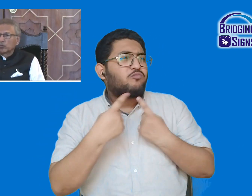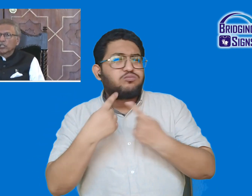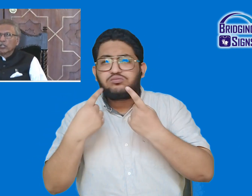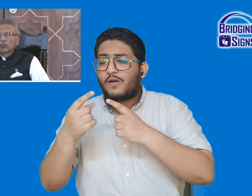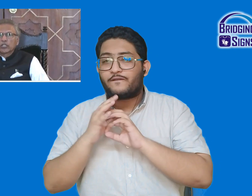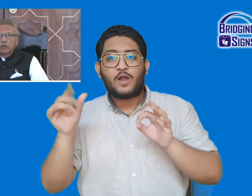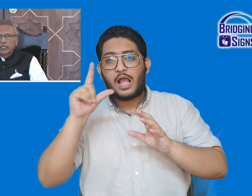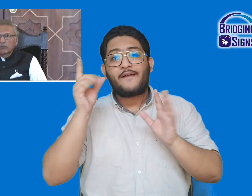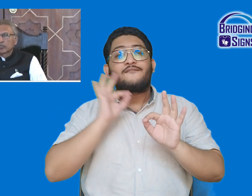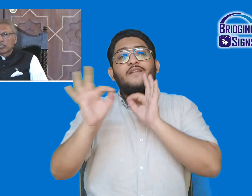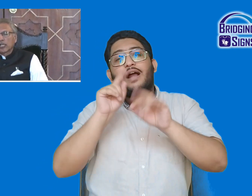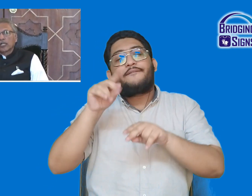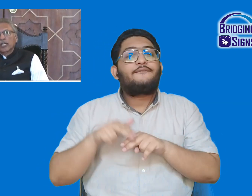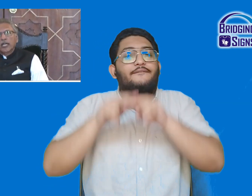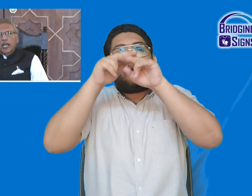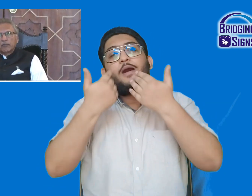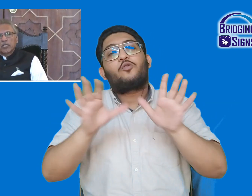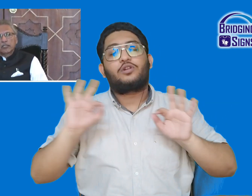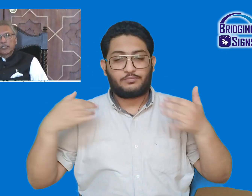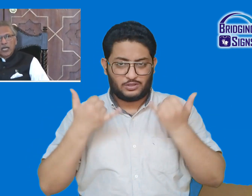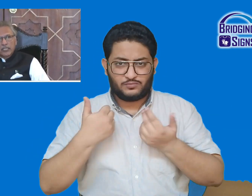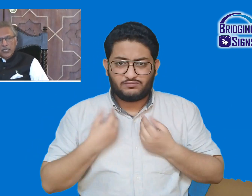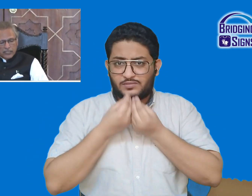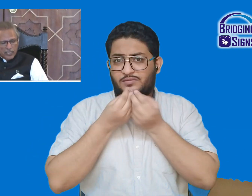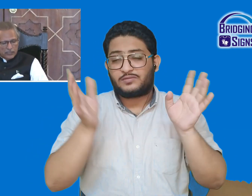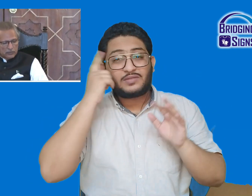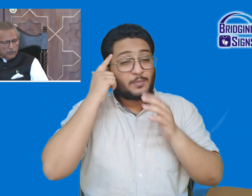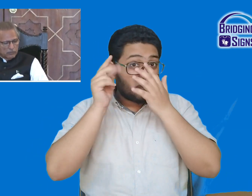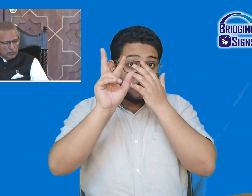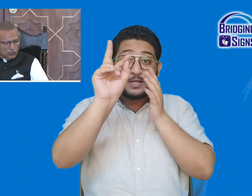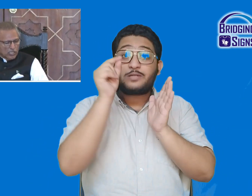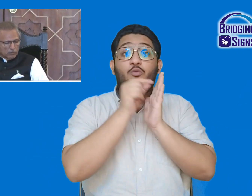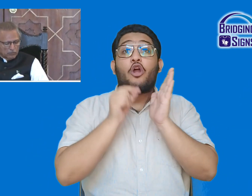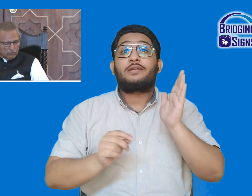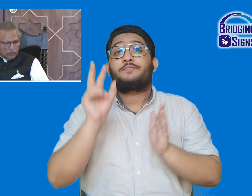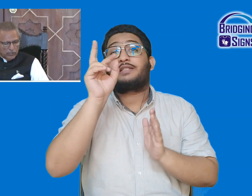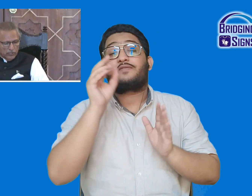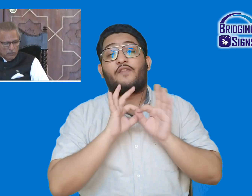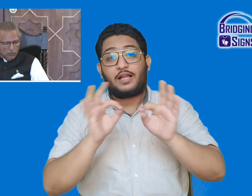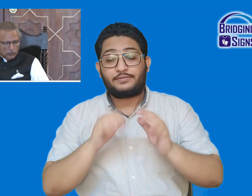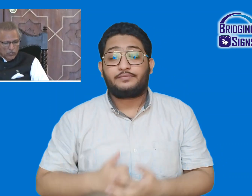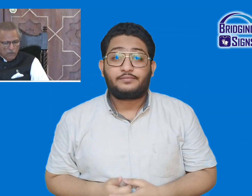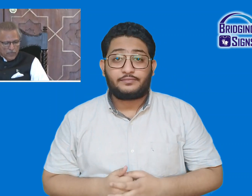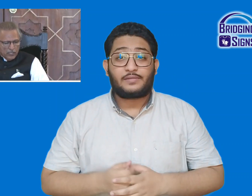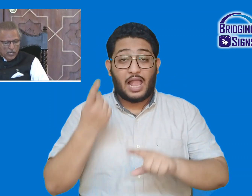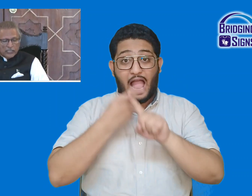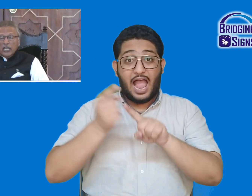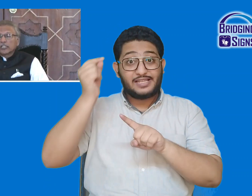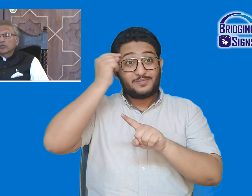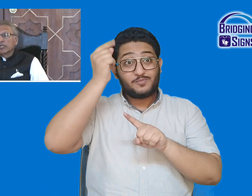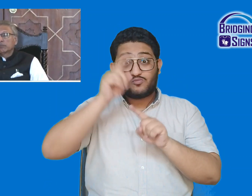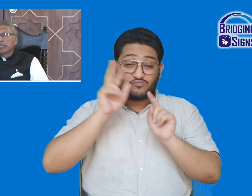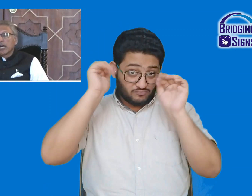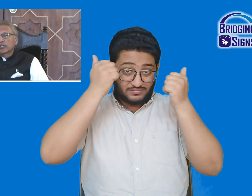گفتگو ہوئی، اس کے بعد ایک مشترکہ اعلامیہ تیار کیا گیا ہے جس میں 20 نکات پر وہ ہے موجود۔